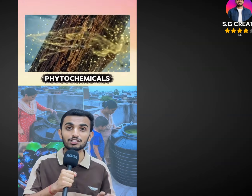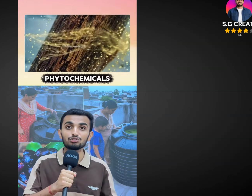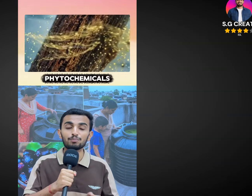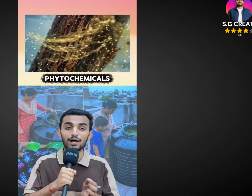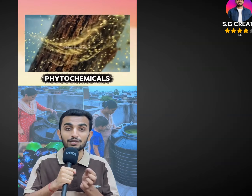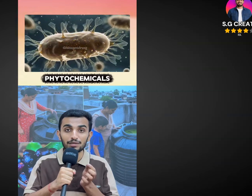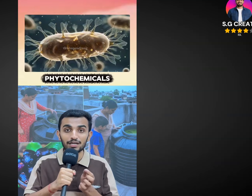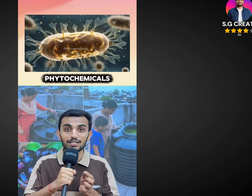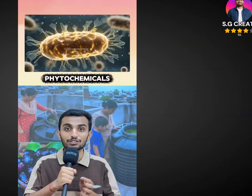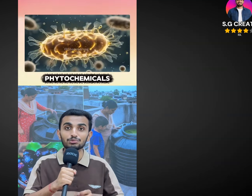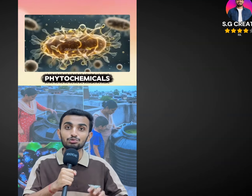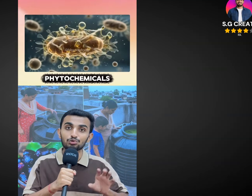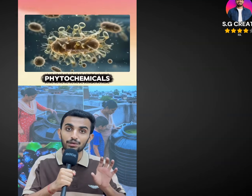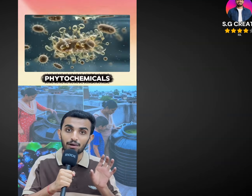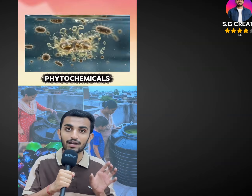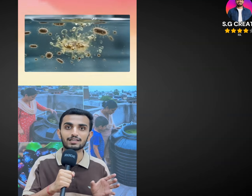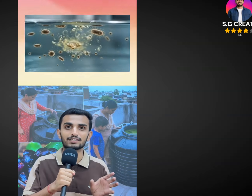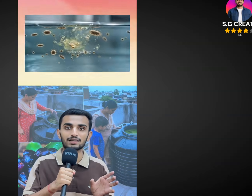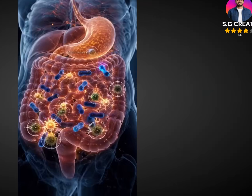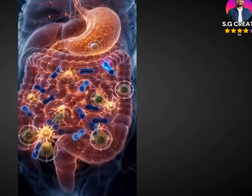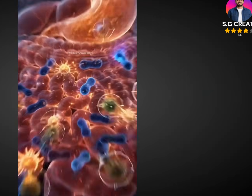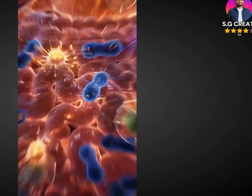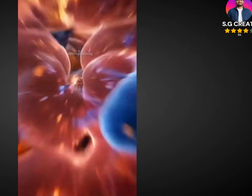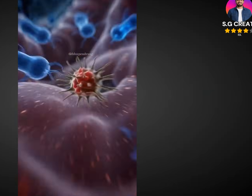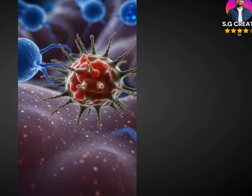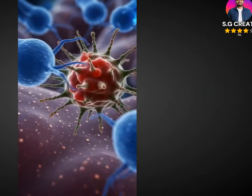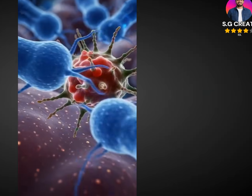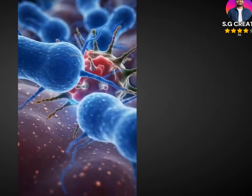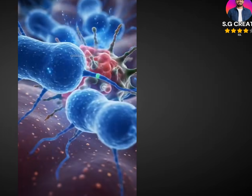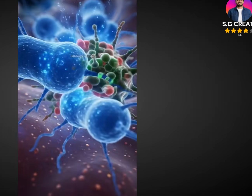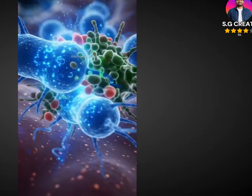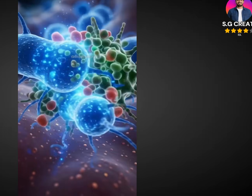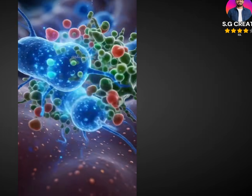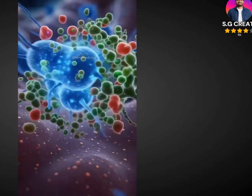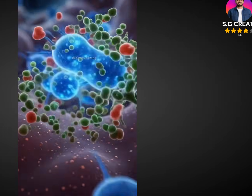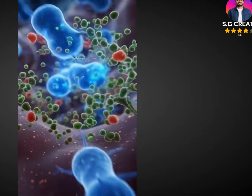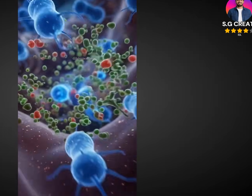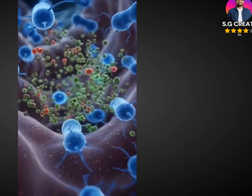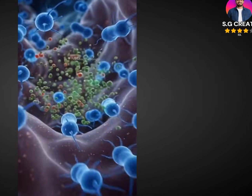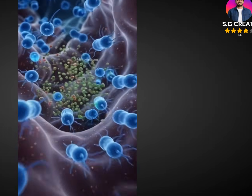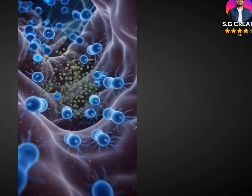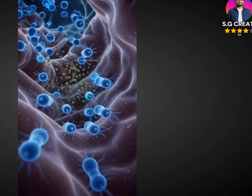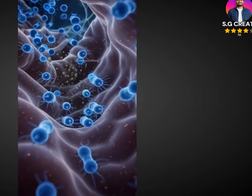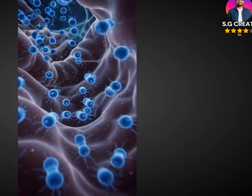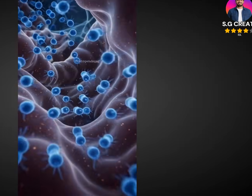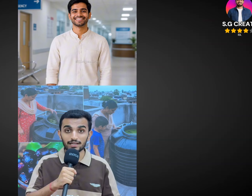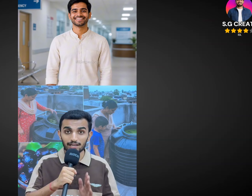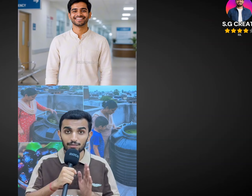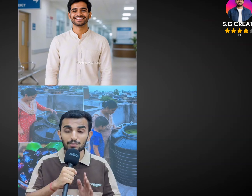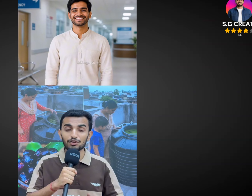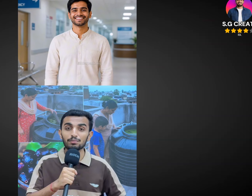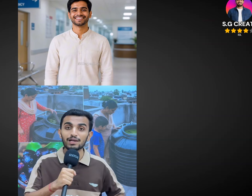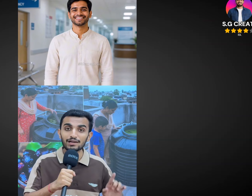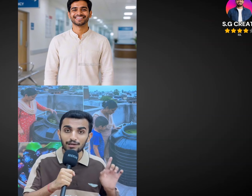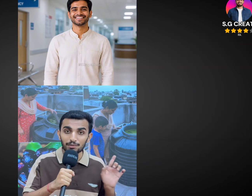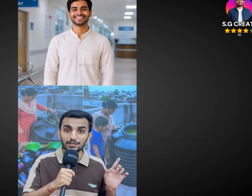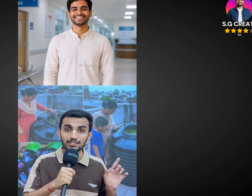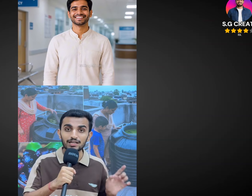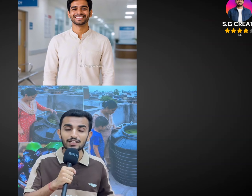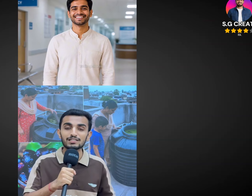है private जो bore पानी well में or कीड़े जमते हैं relying उसको on ये a मार municipal देता है और supply, अगर ये केमिकल अपने water पेट में जाएगा inevitably तो अपने picks लिए up बहुत traveling लाभदायक है debris. और ये कई Bore बीमारियों well में water लड़ने में मदद frequently करता है carries